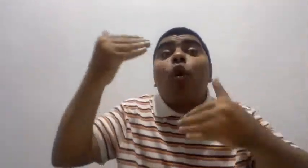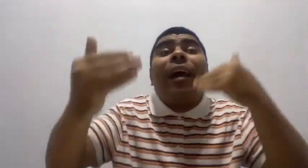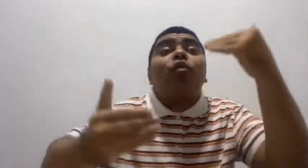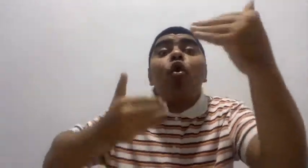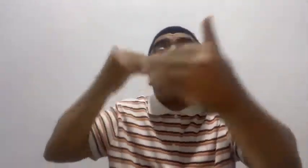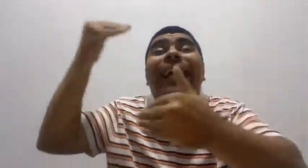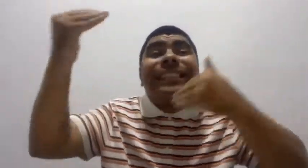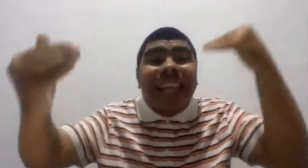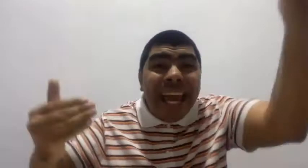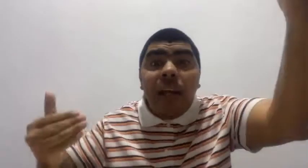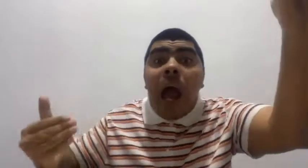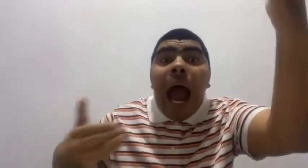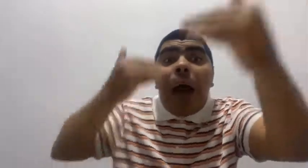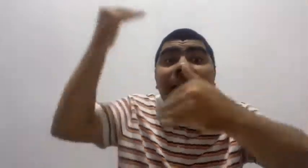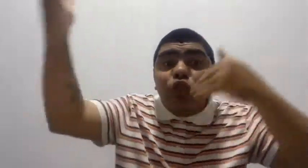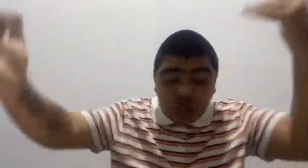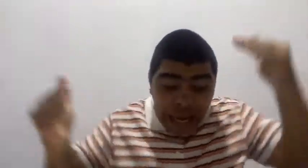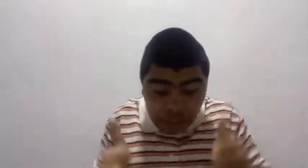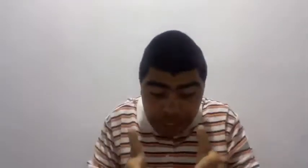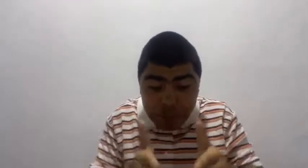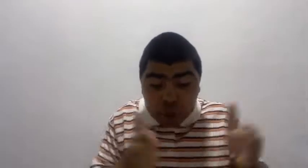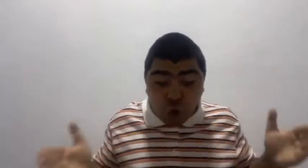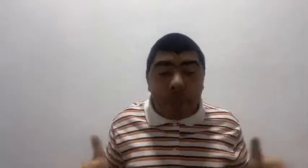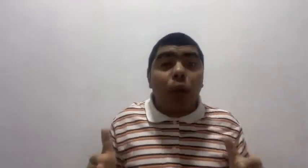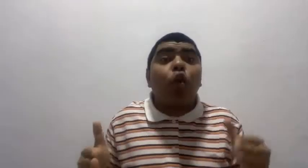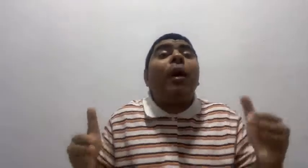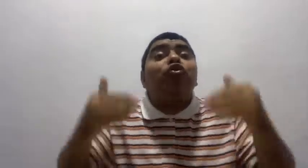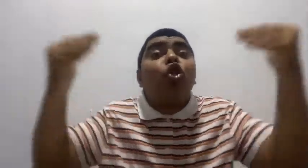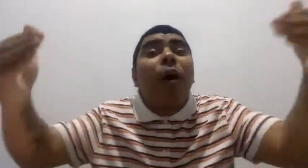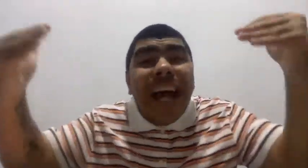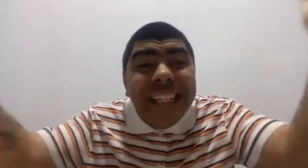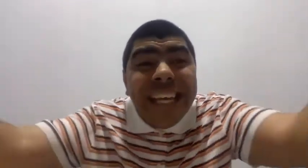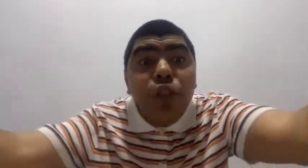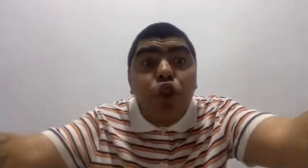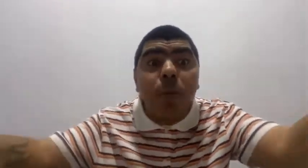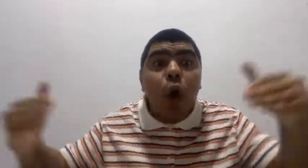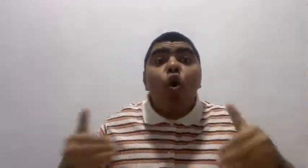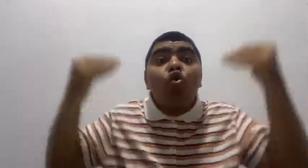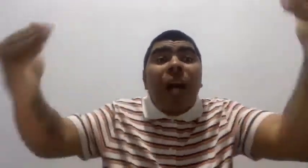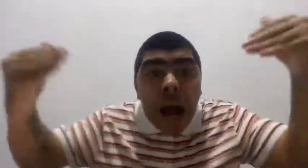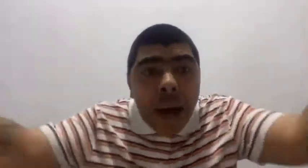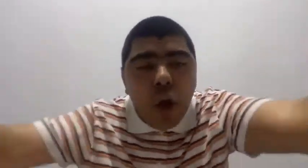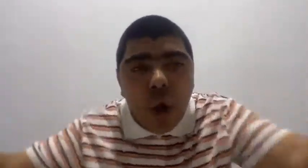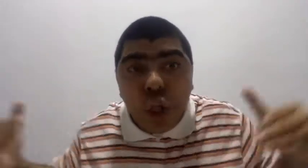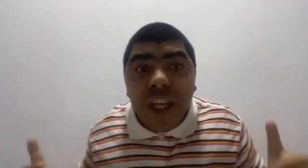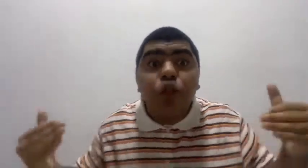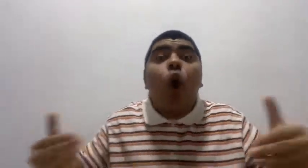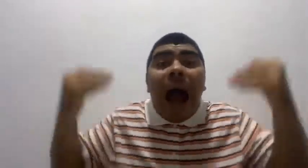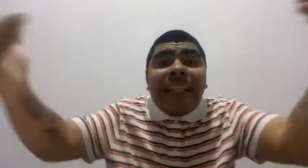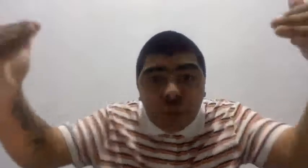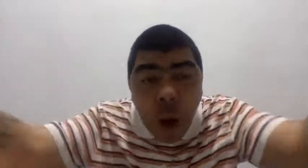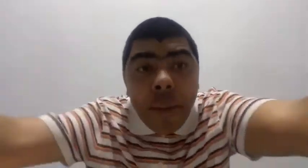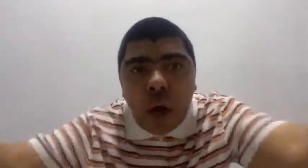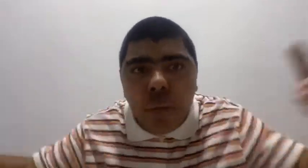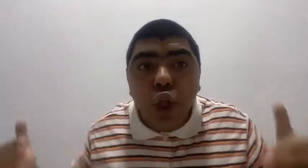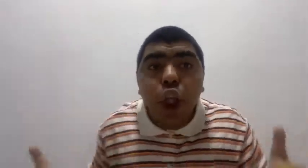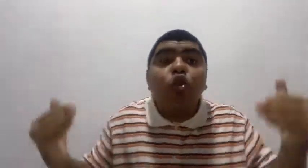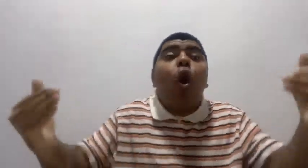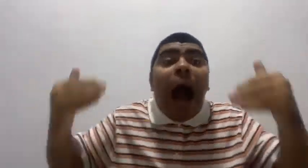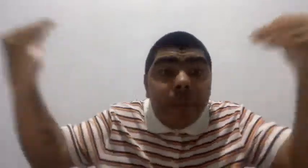es crecer, avanzar. El apóstol Pablo, cuando yo era niño, juzgaba como niño, actuaba como niño,